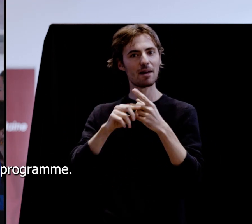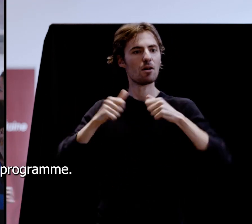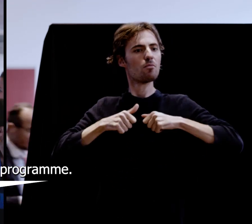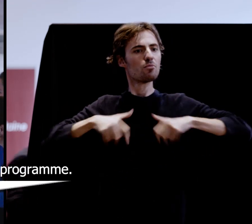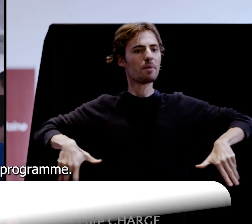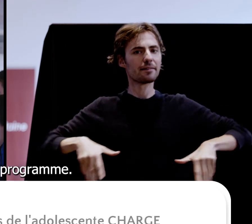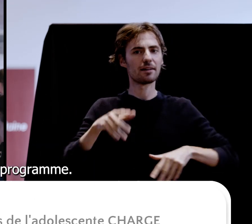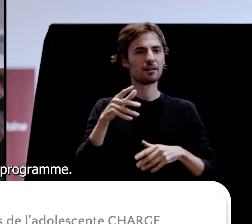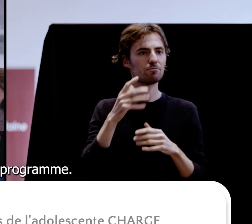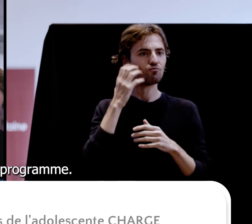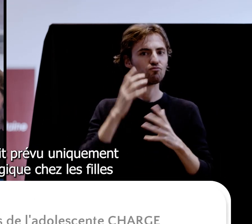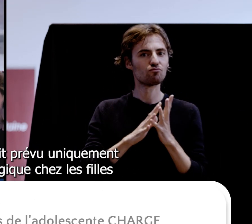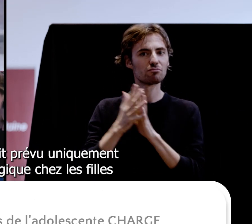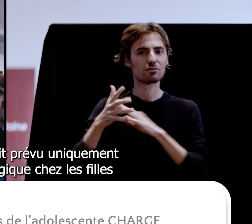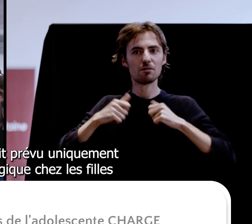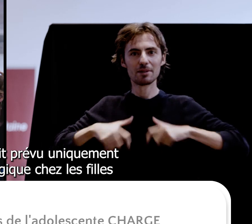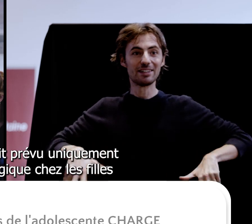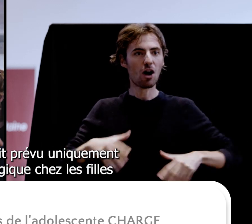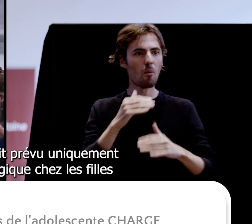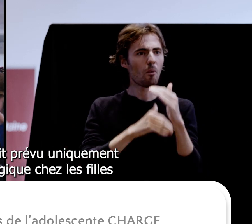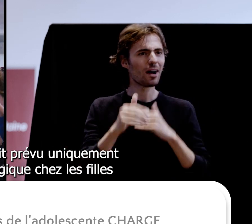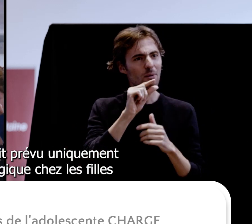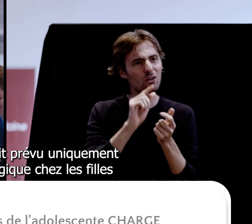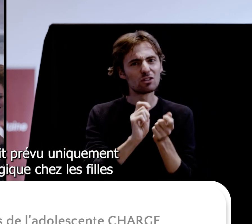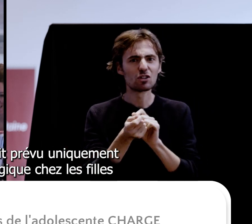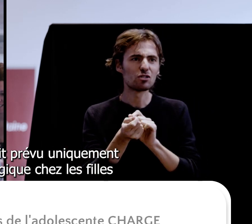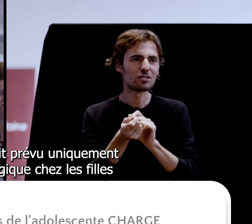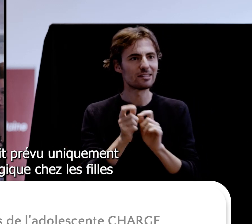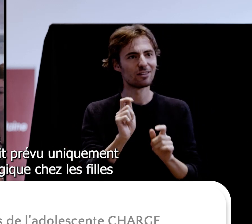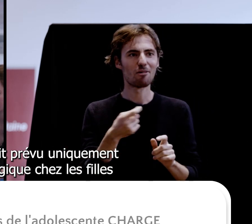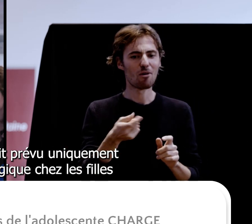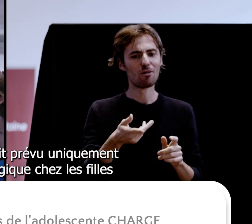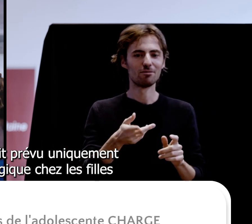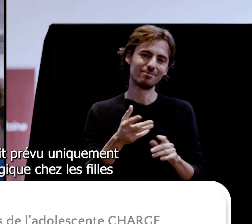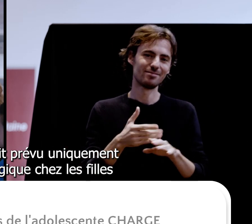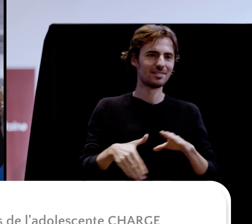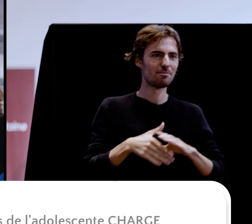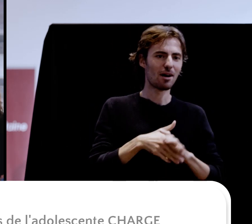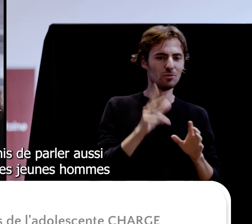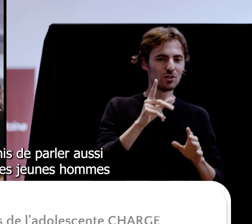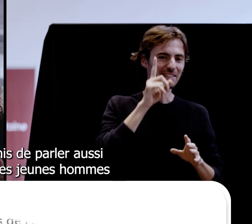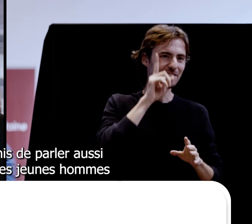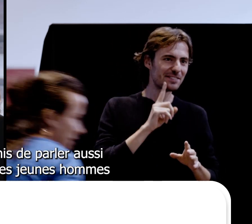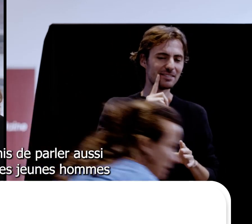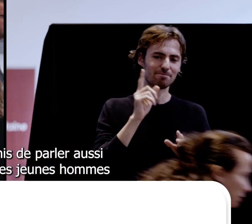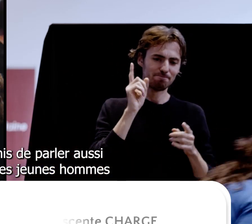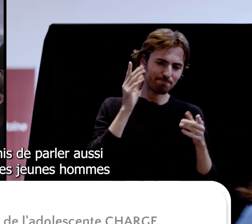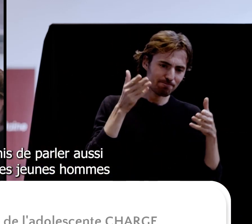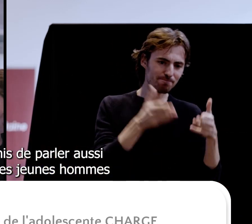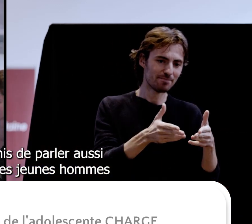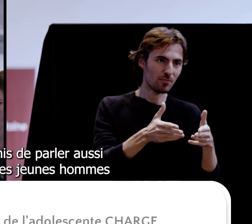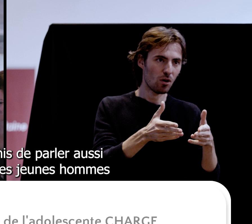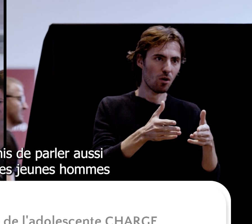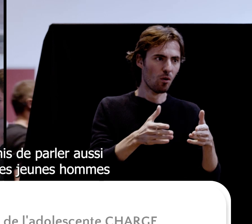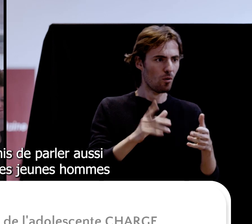petit modifié le programme. Initialement, c'était prévu uniquement l'aspect gynécologique chez les filles. Et on s'est permis de parler